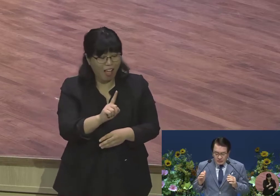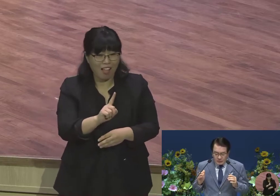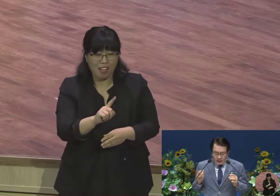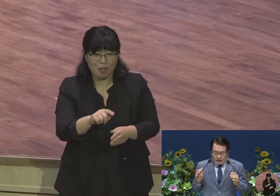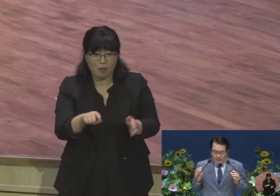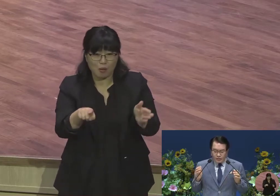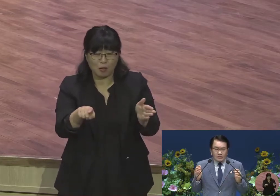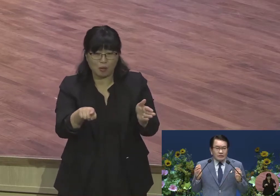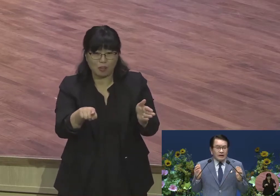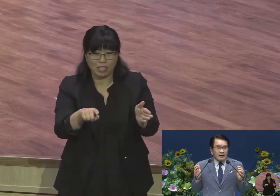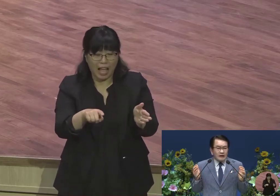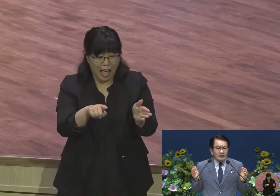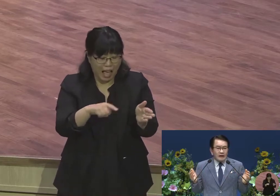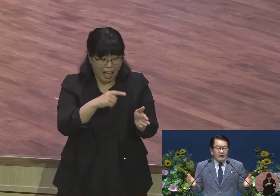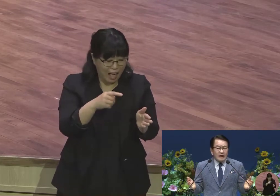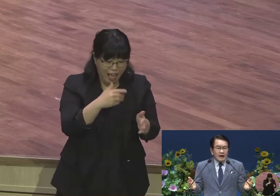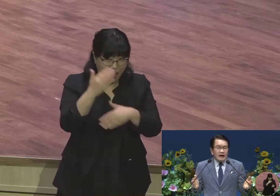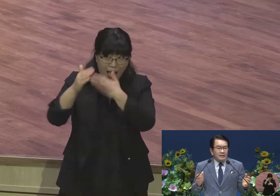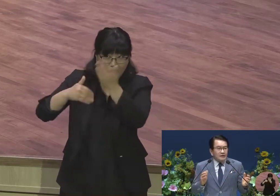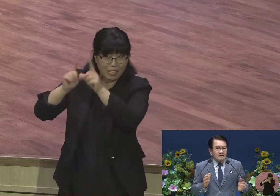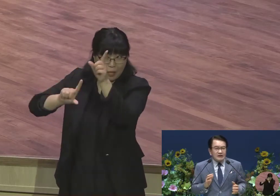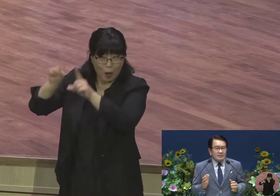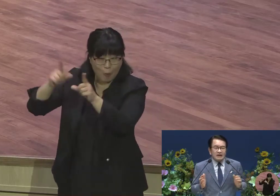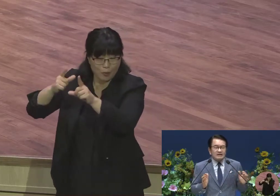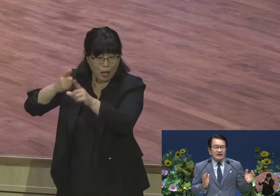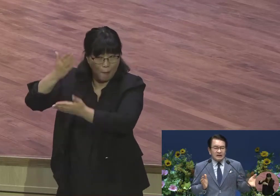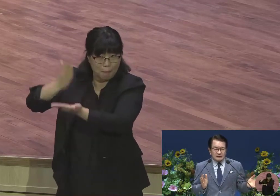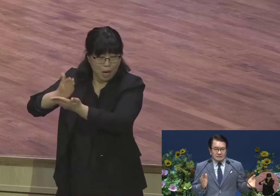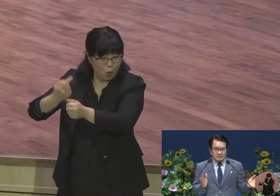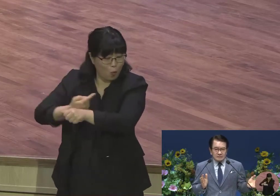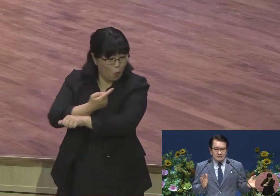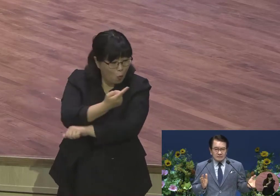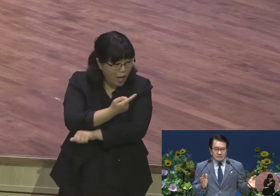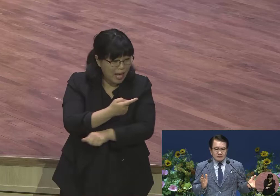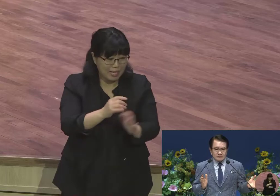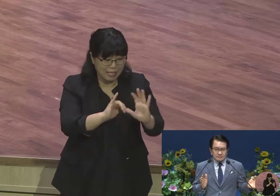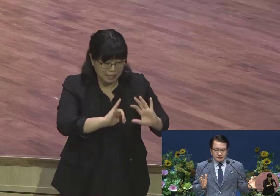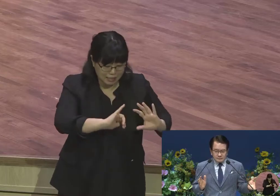형상으로 회복되어야 하는데 하나님의 형상과 맞질 않아요